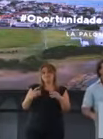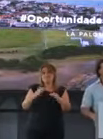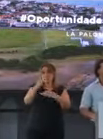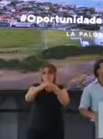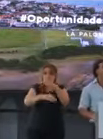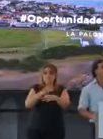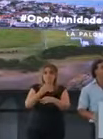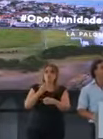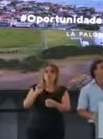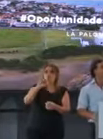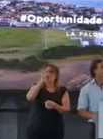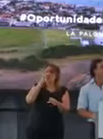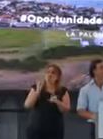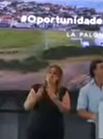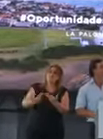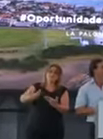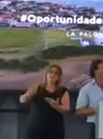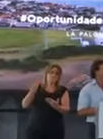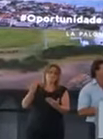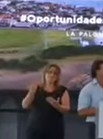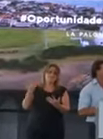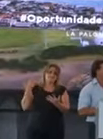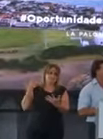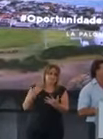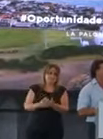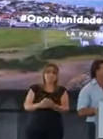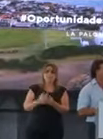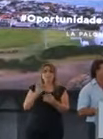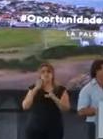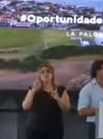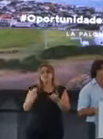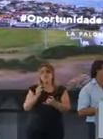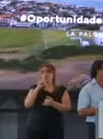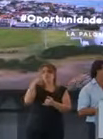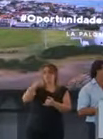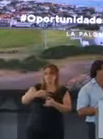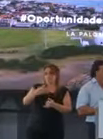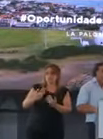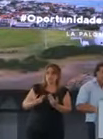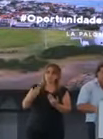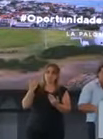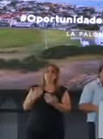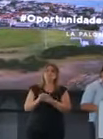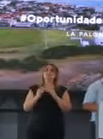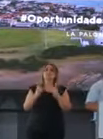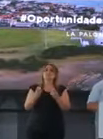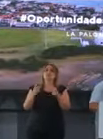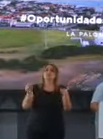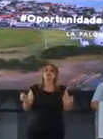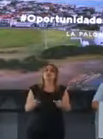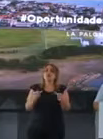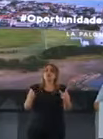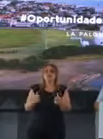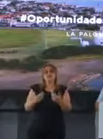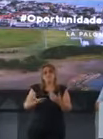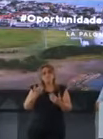que el Uruguay ha tenido hace mucho tiempo, lo teníamos en la agenda del 2014. Necesitamos que nos saquen el